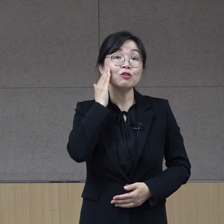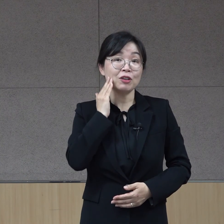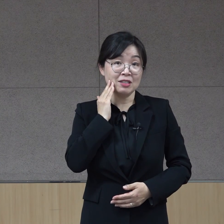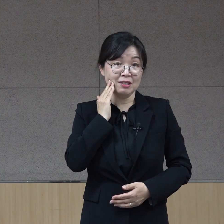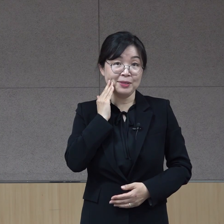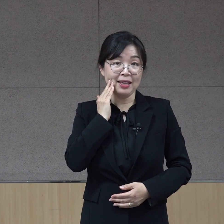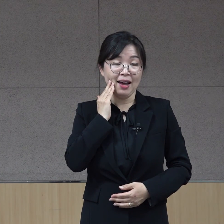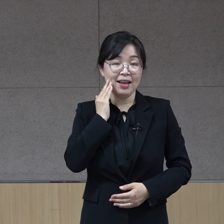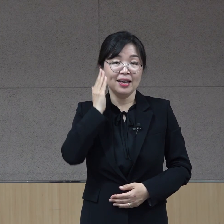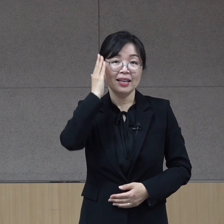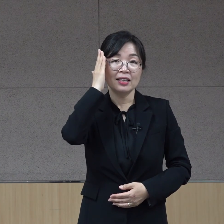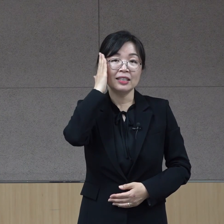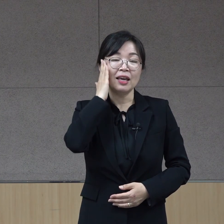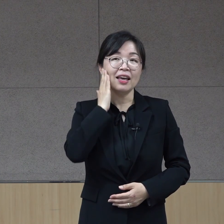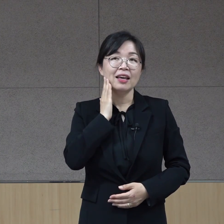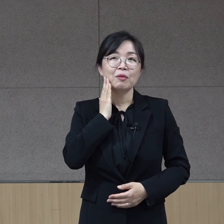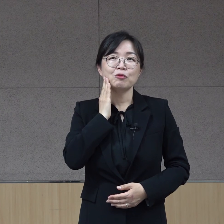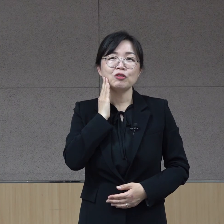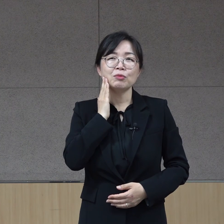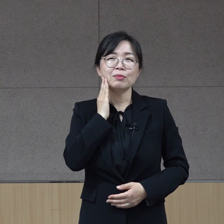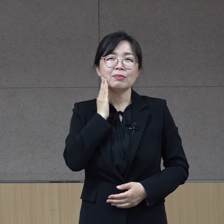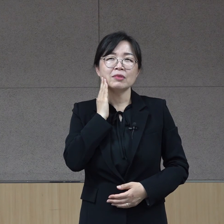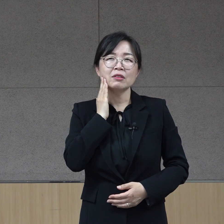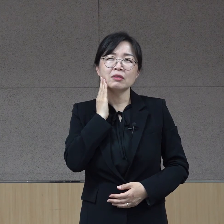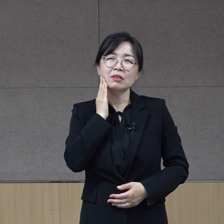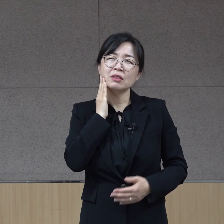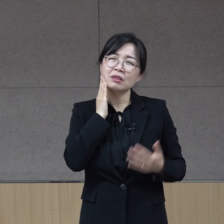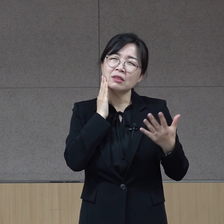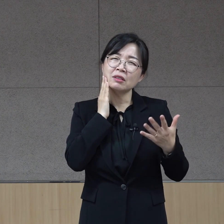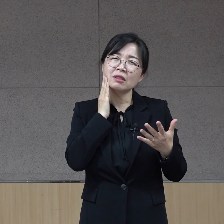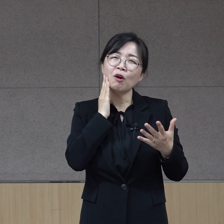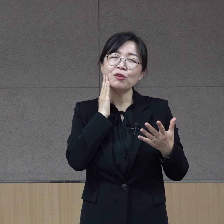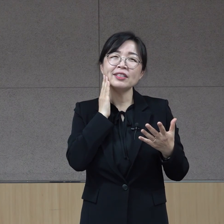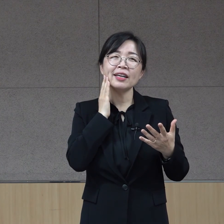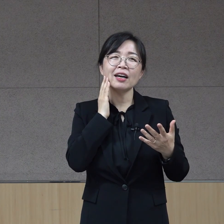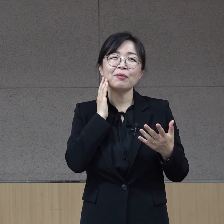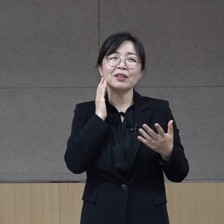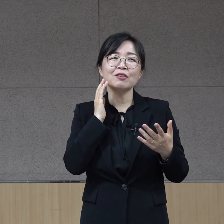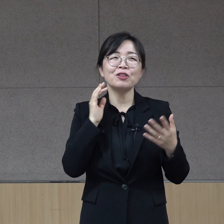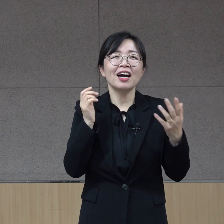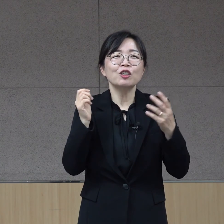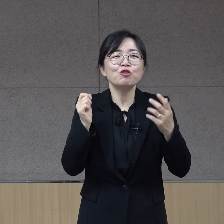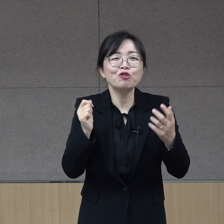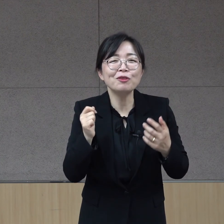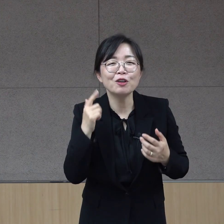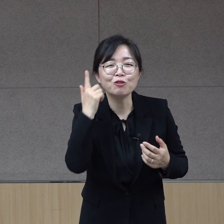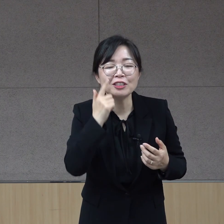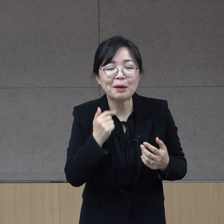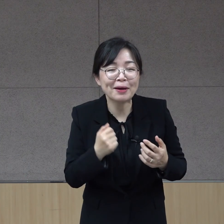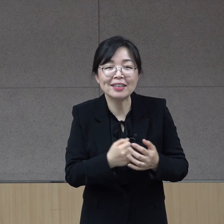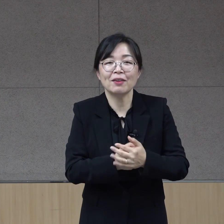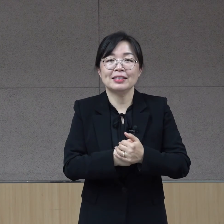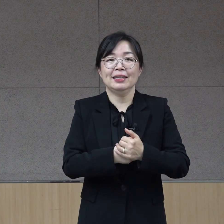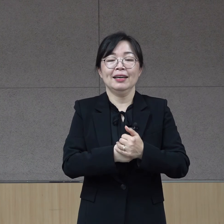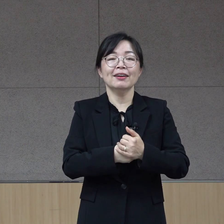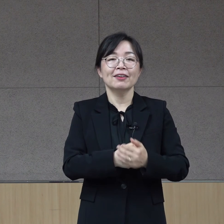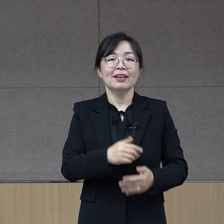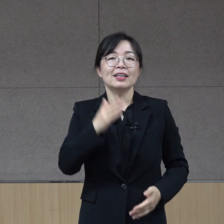파라탄수화를 씁니다. 이게 무슨 어원을 생각하면 우리가 추우면 얼굴이 창백하다고 하잖아요.